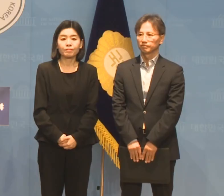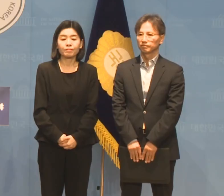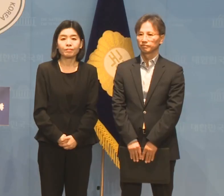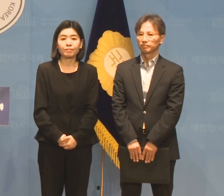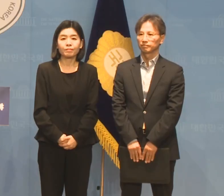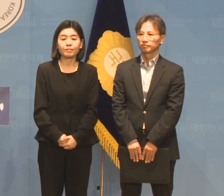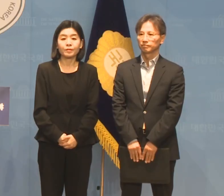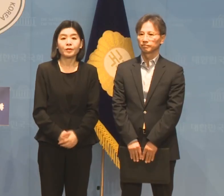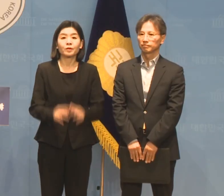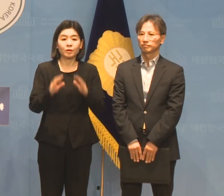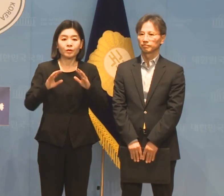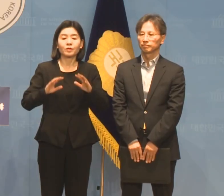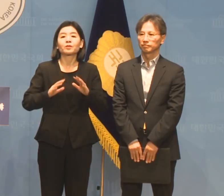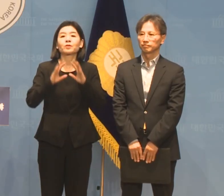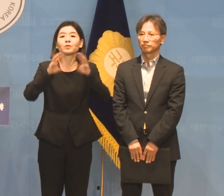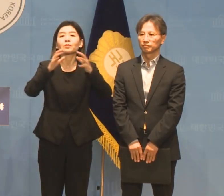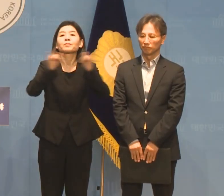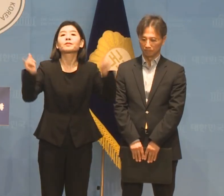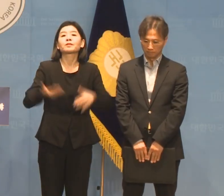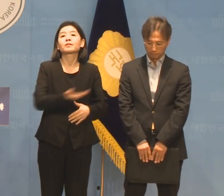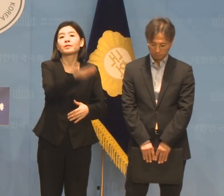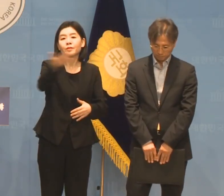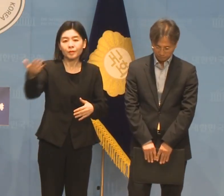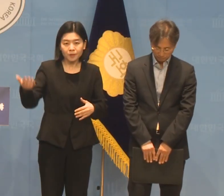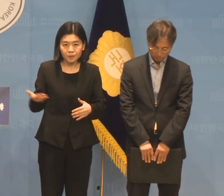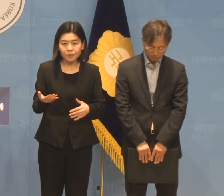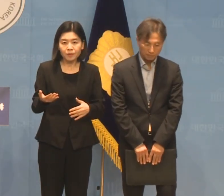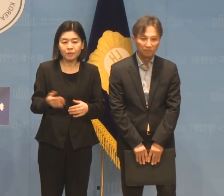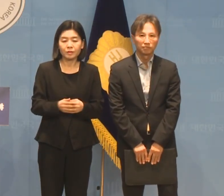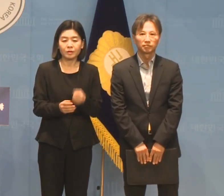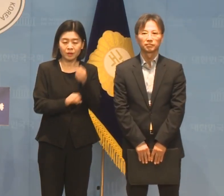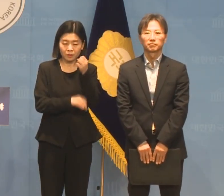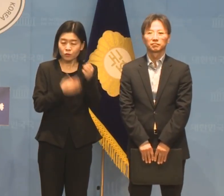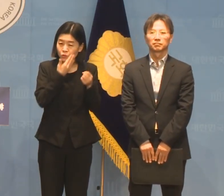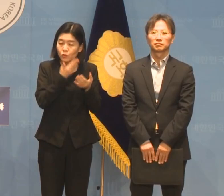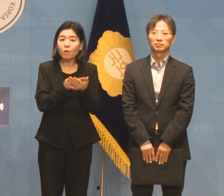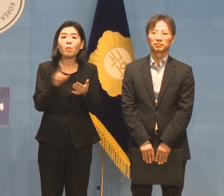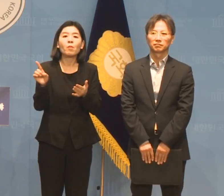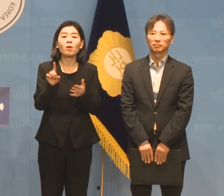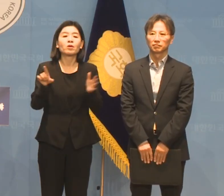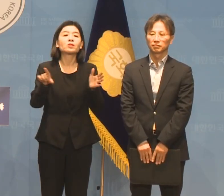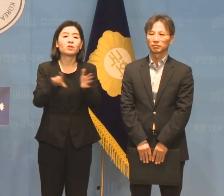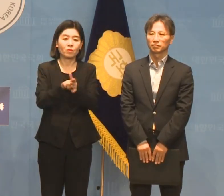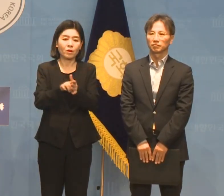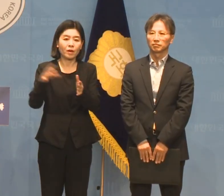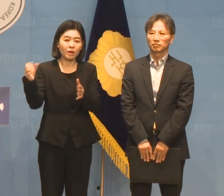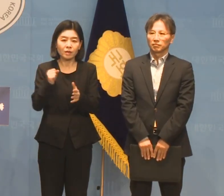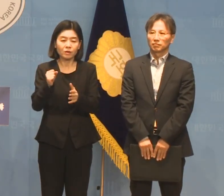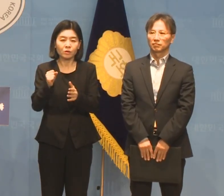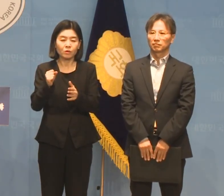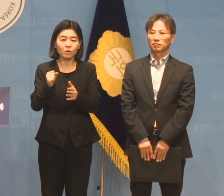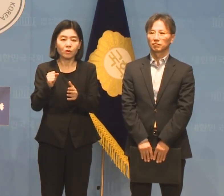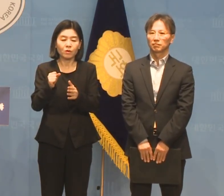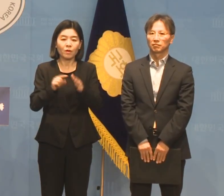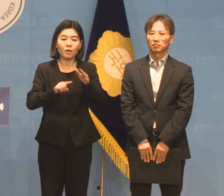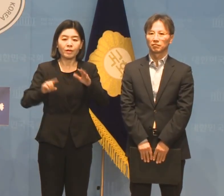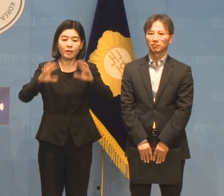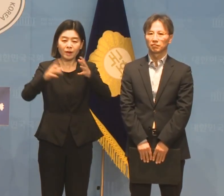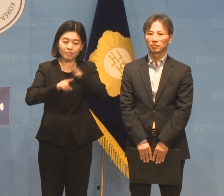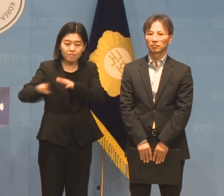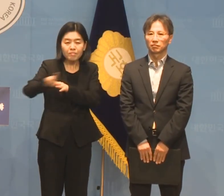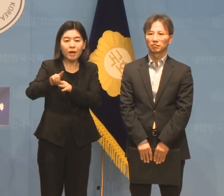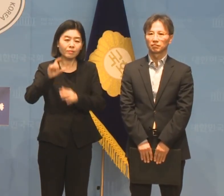발표하겠습니다. 국민 여러분, 신뢰를 기반으로 지속 가능한 선진국으로 가겠습니다. 오늘